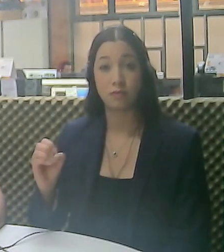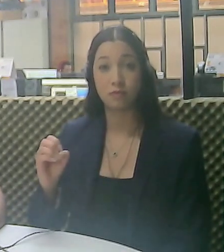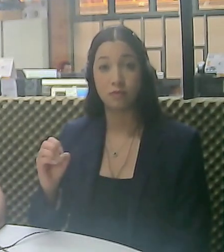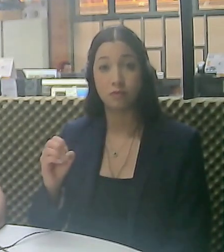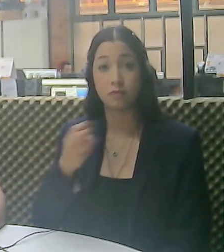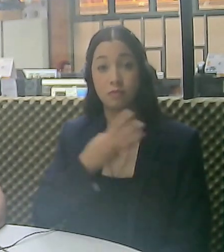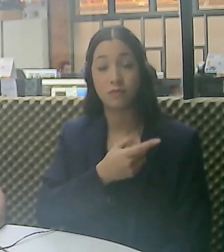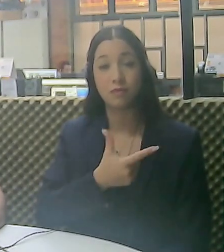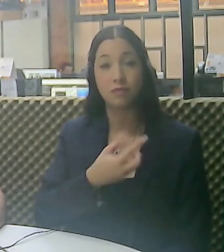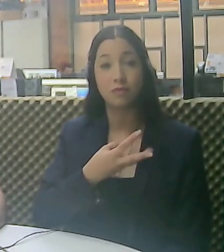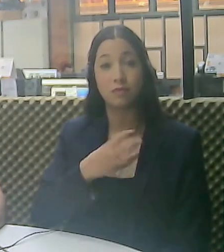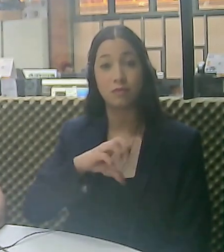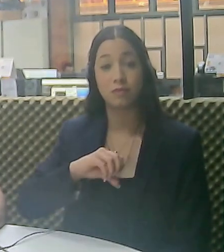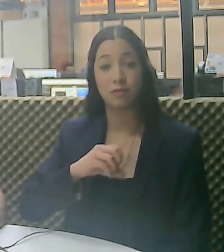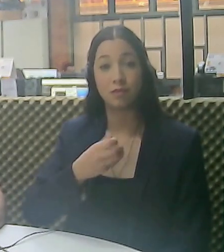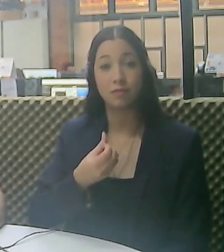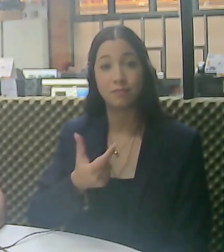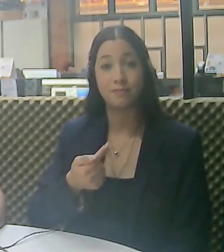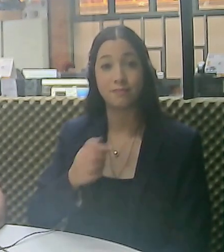3239-6700,